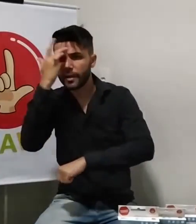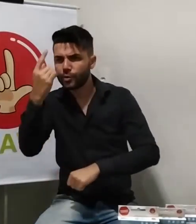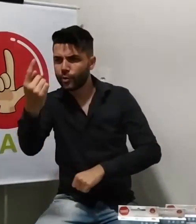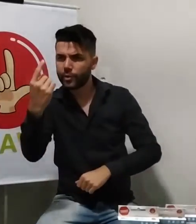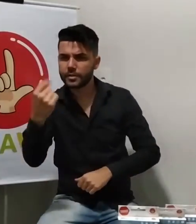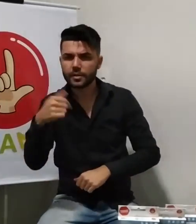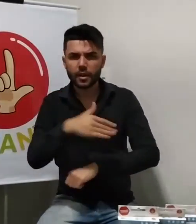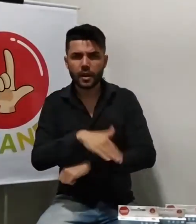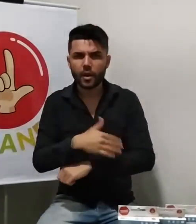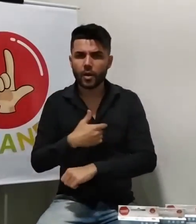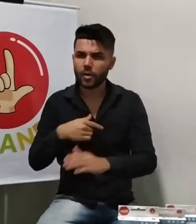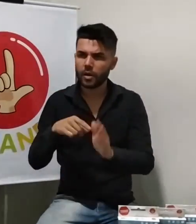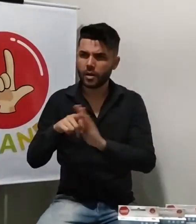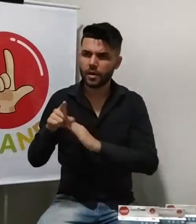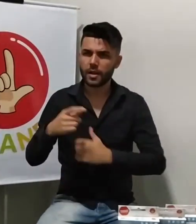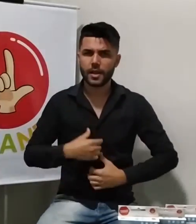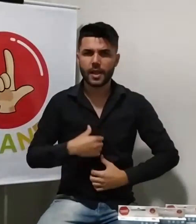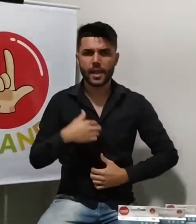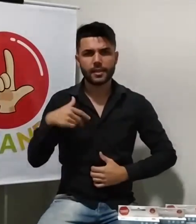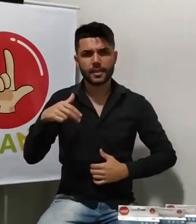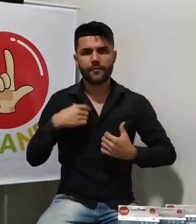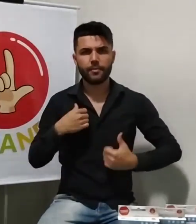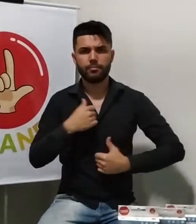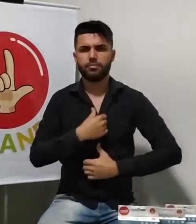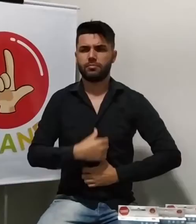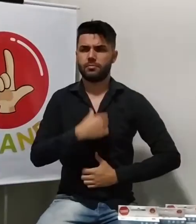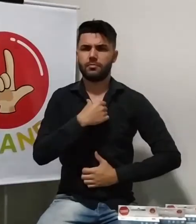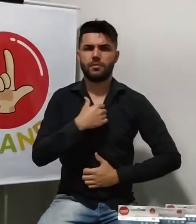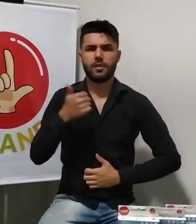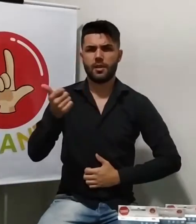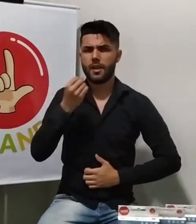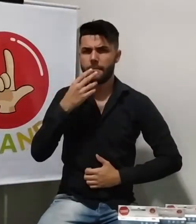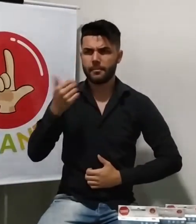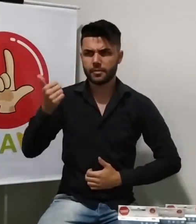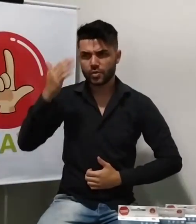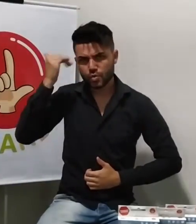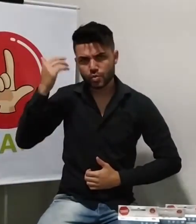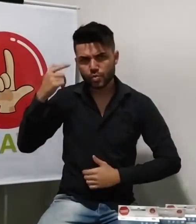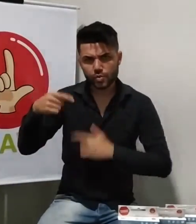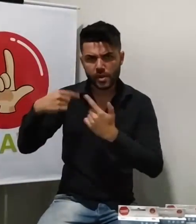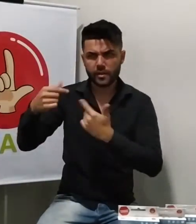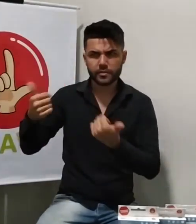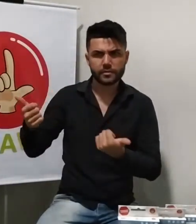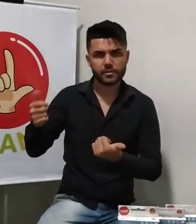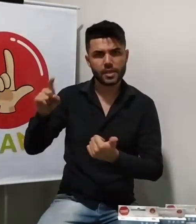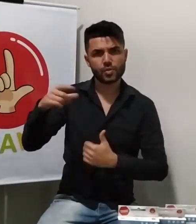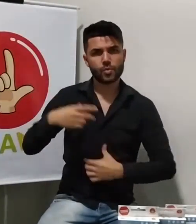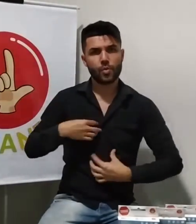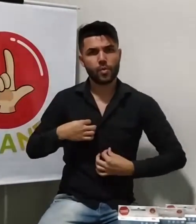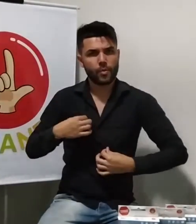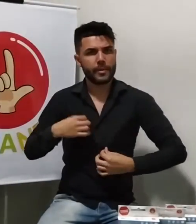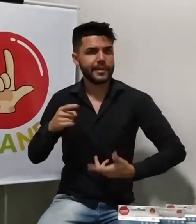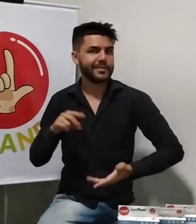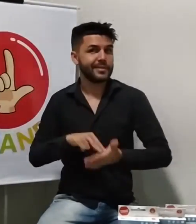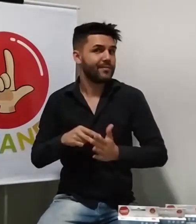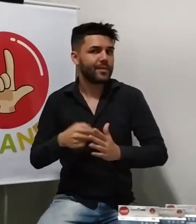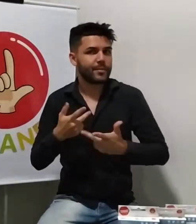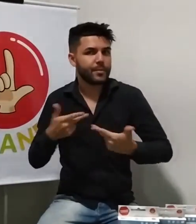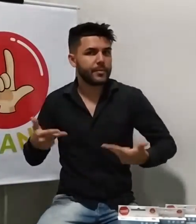eu achava que as pessoas que andavam de terno e gravata eram bem-sucedidas, né? Não que não sejam, mas não significa nada, né? Às vezes eu tinha vontade, eu olhava as pessoas